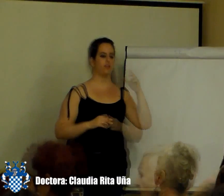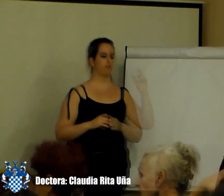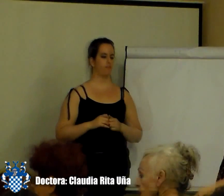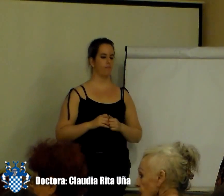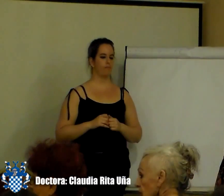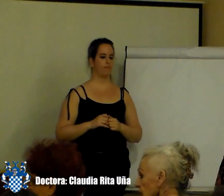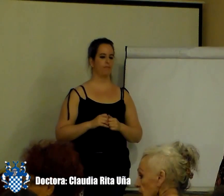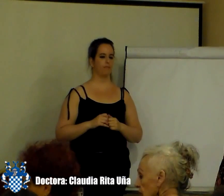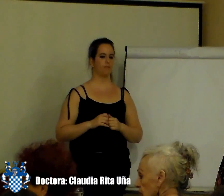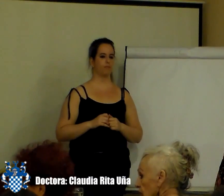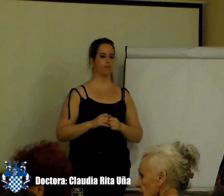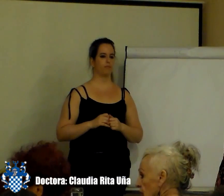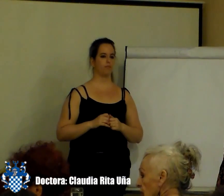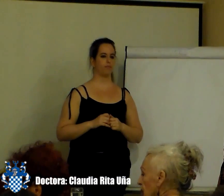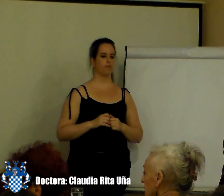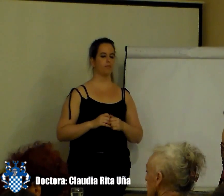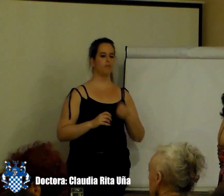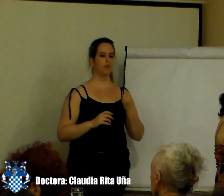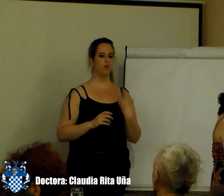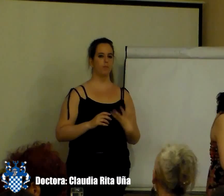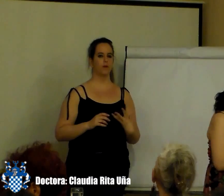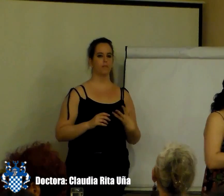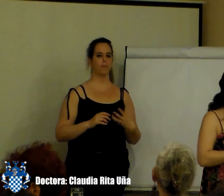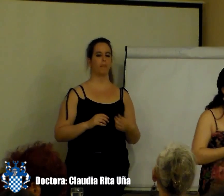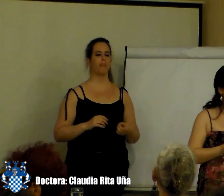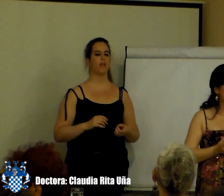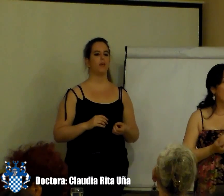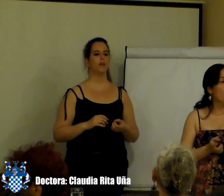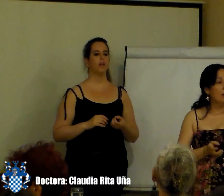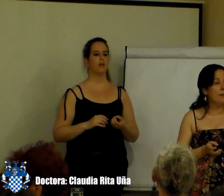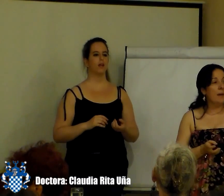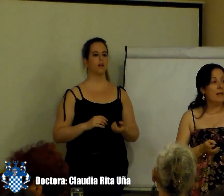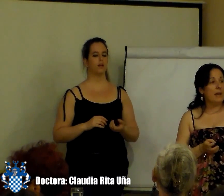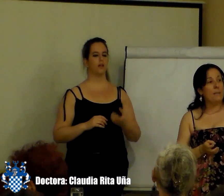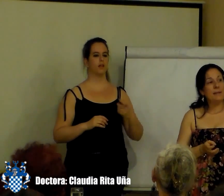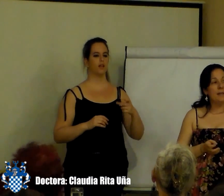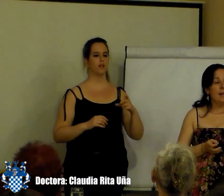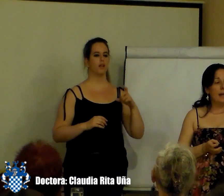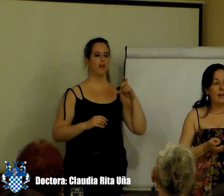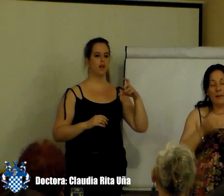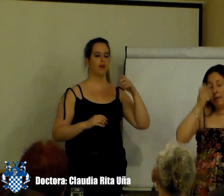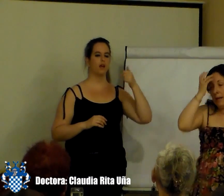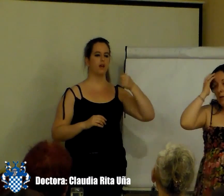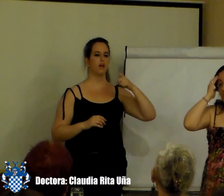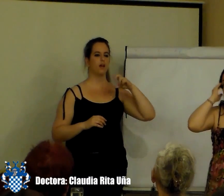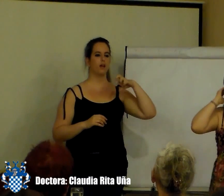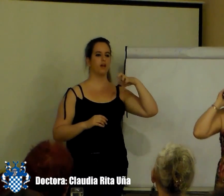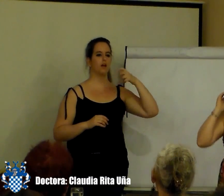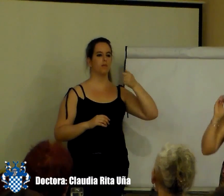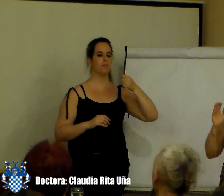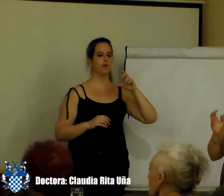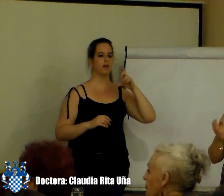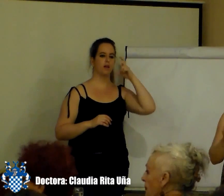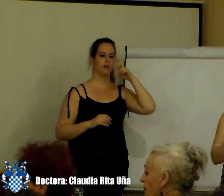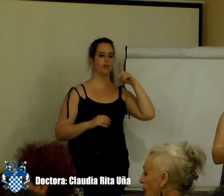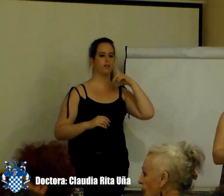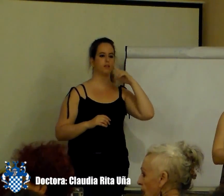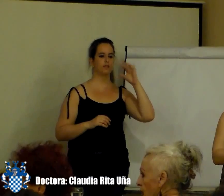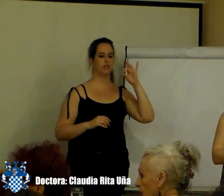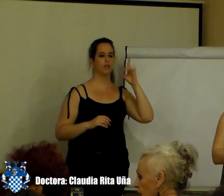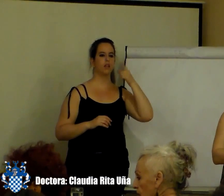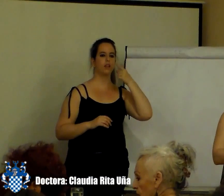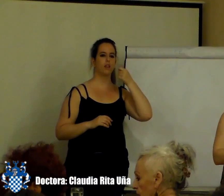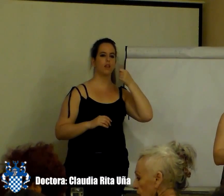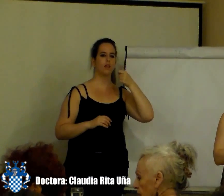¿sí? Bueno, y después, en cuanto a la capacidad funcional, por el tema de discapacidad que va a hablar ahora después la doctora,